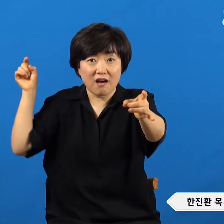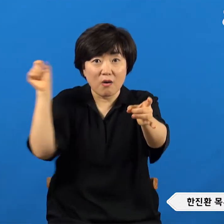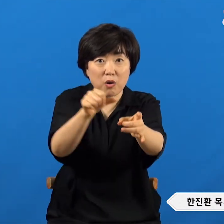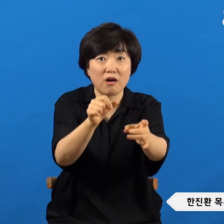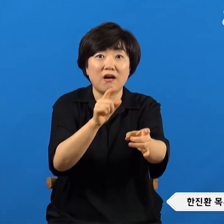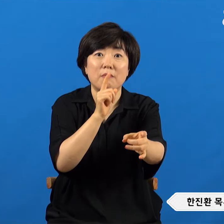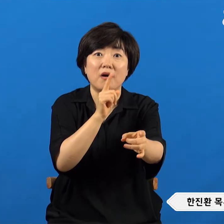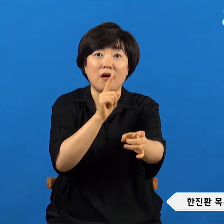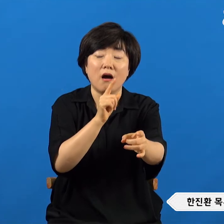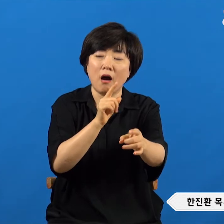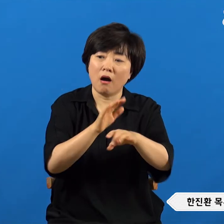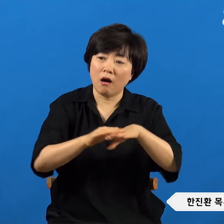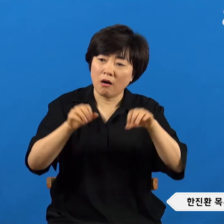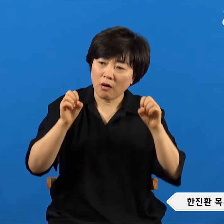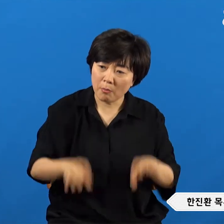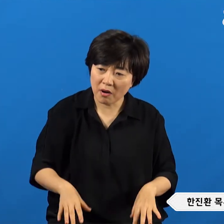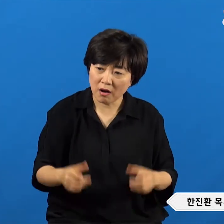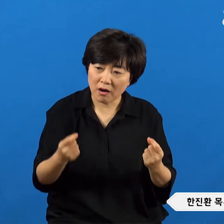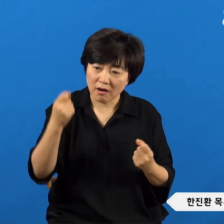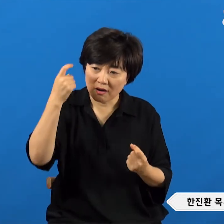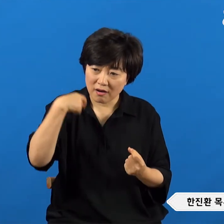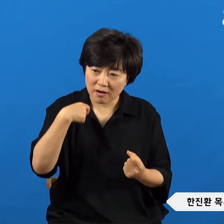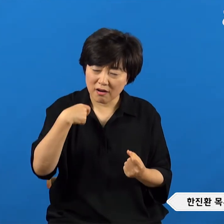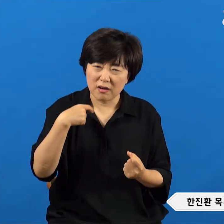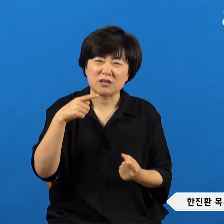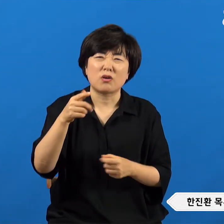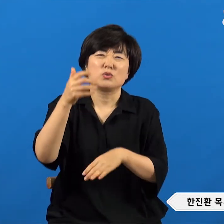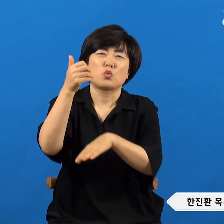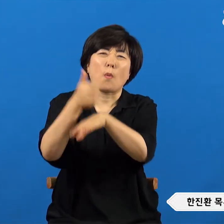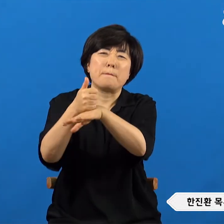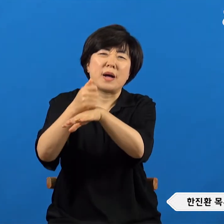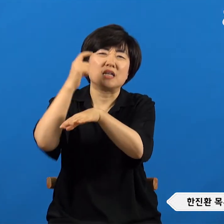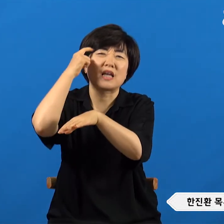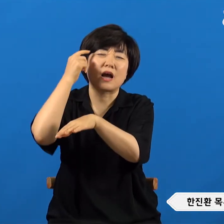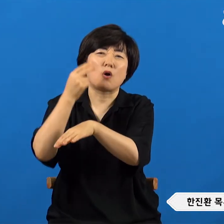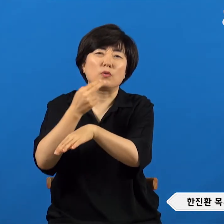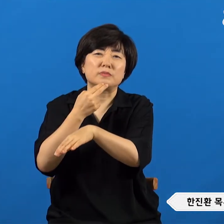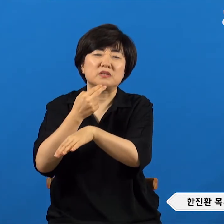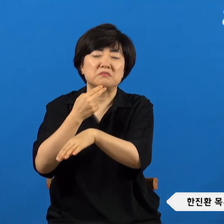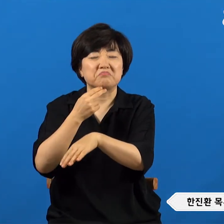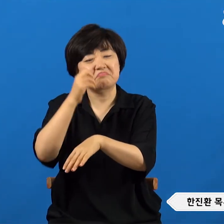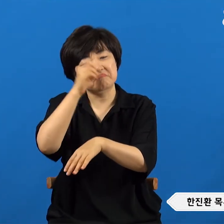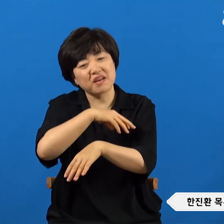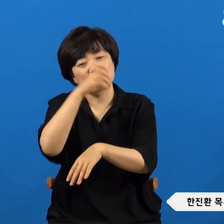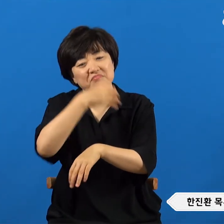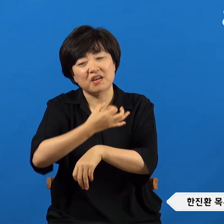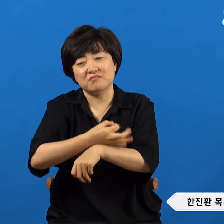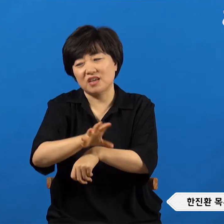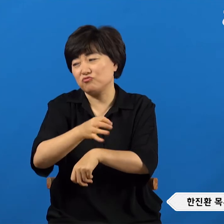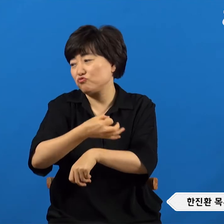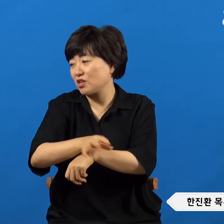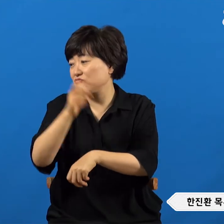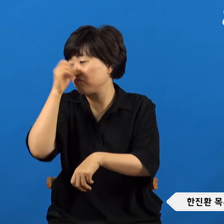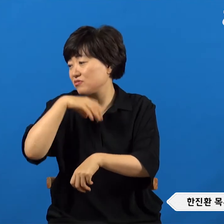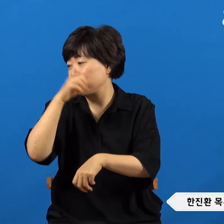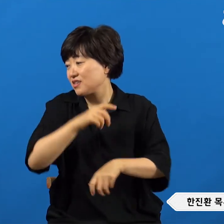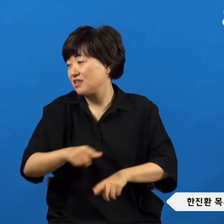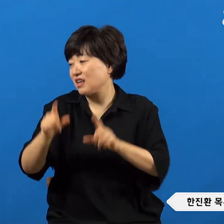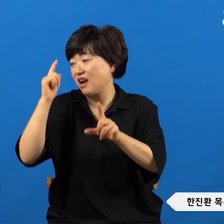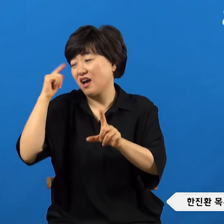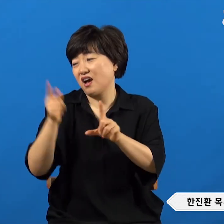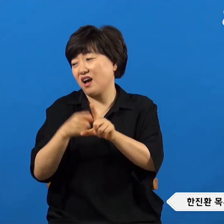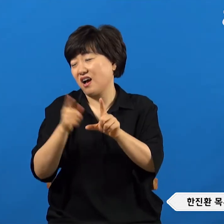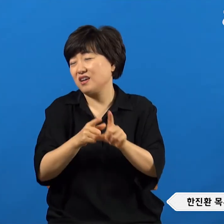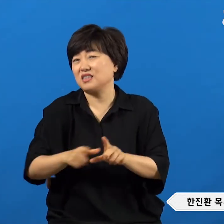합니다. 그것은 종말의식 없이 그냥 되는 대로 살기 때문에 그렇습니다.